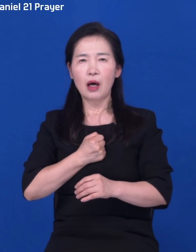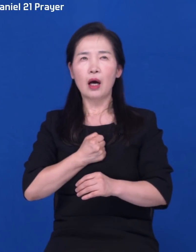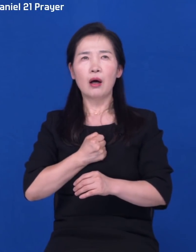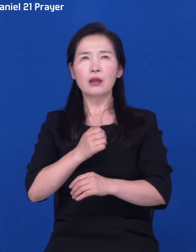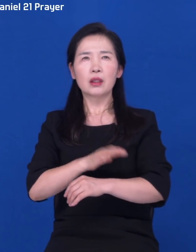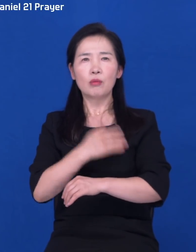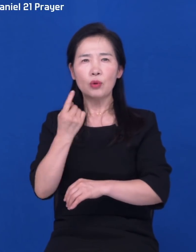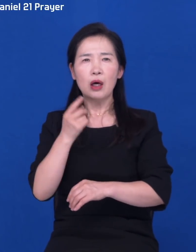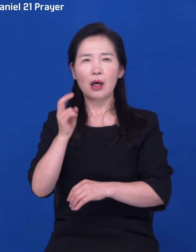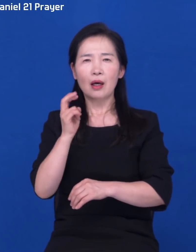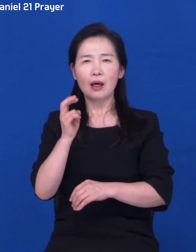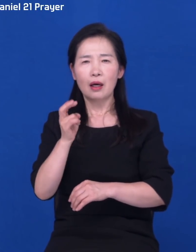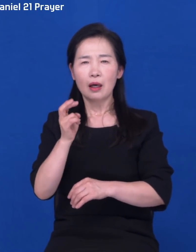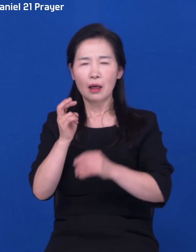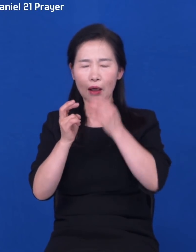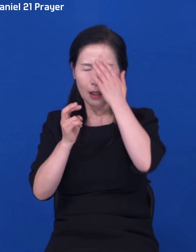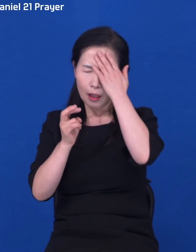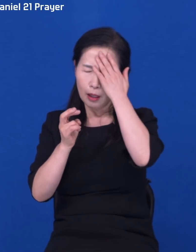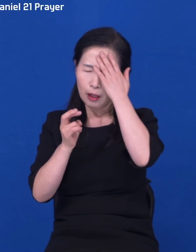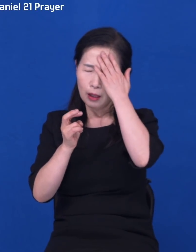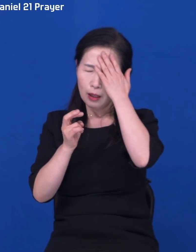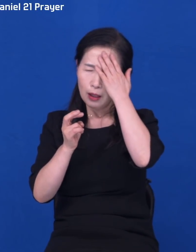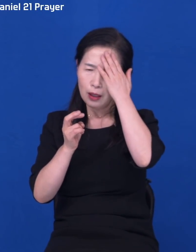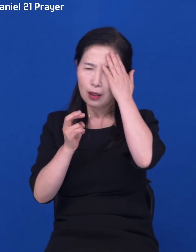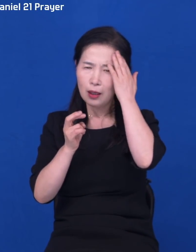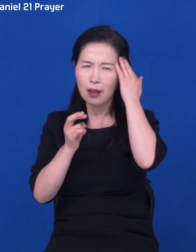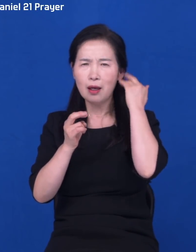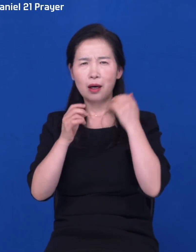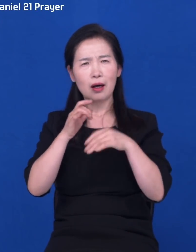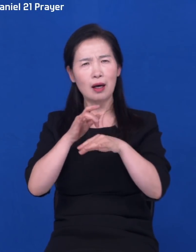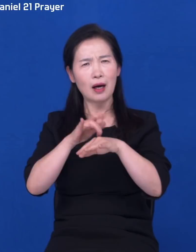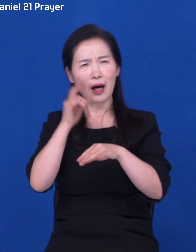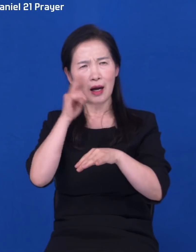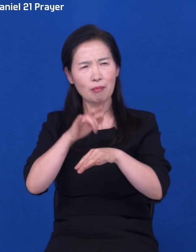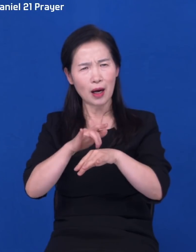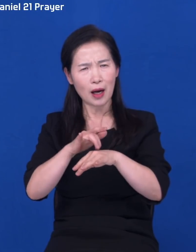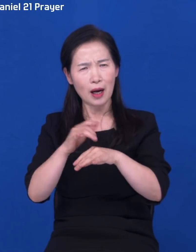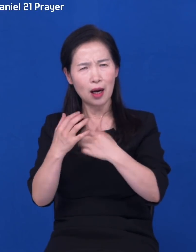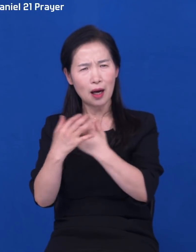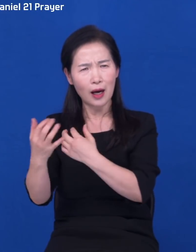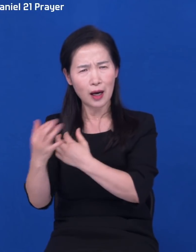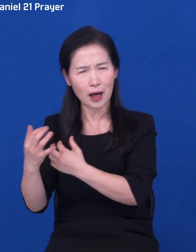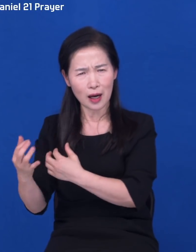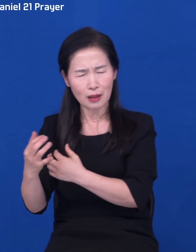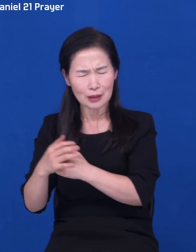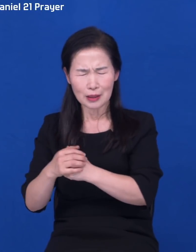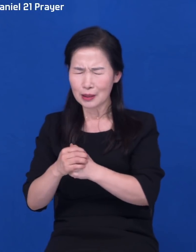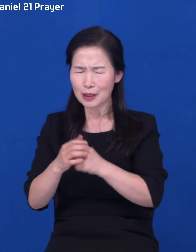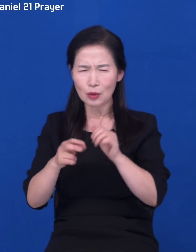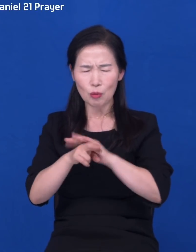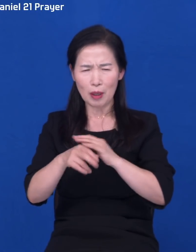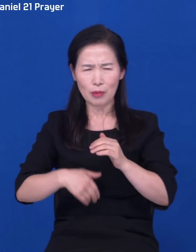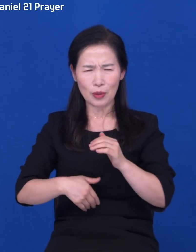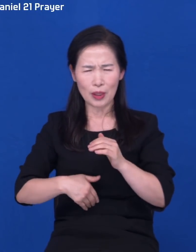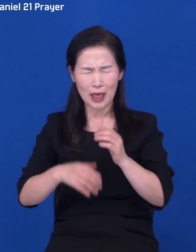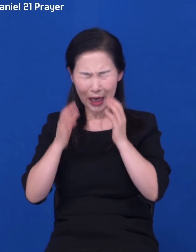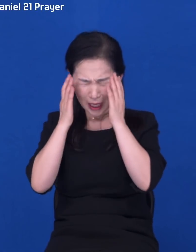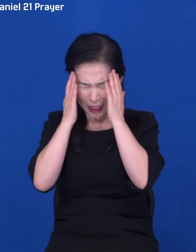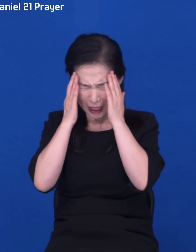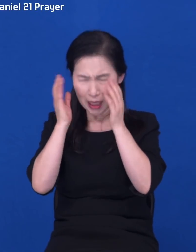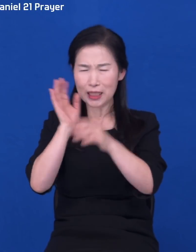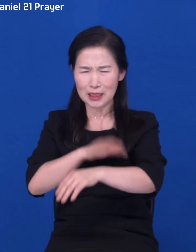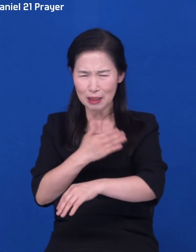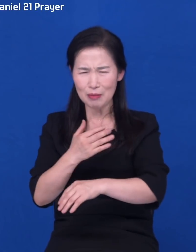왔구나. 와 여기 뭔가 악마의 소굴인가? 막 이러면서 제가 도망쳐 나가야겠다. 내가 미쳤지. 내가 언제 교회